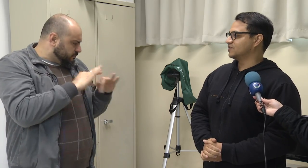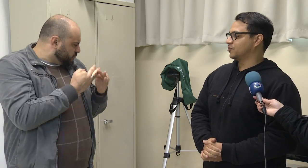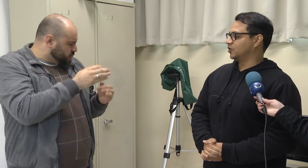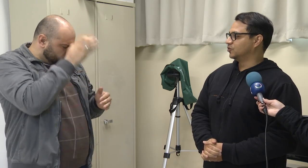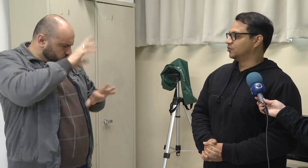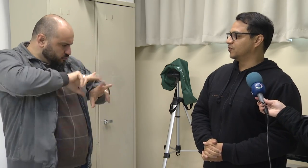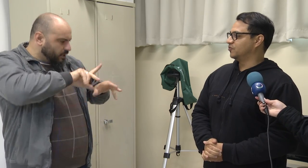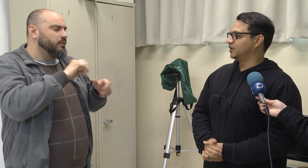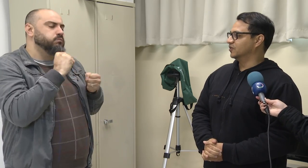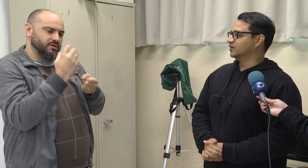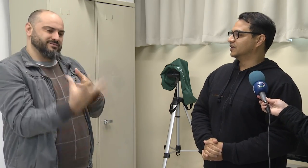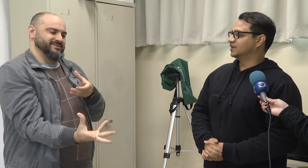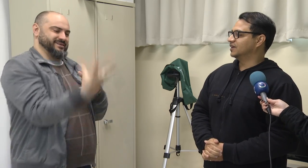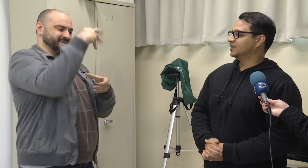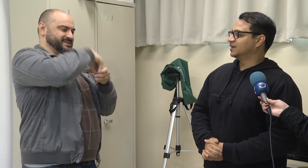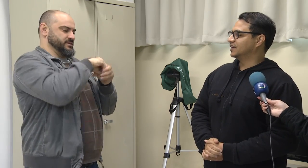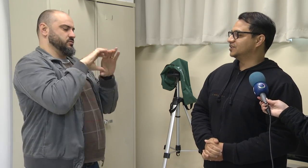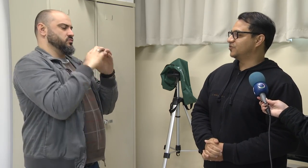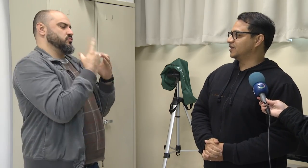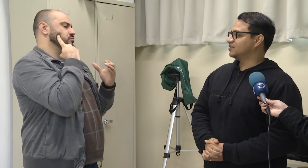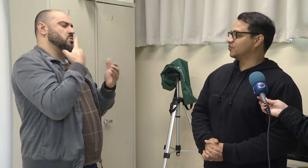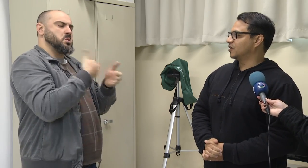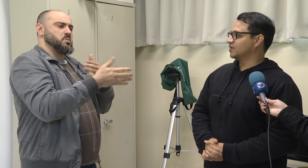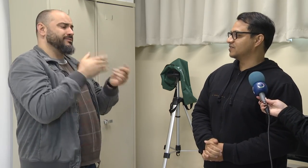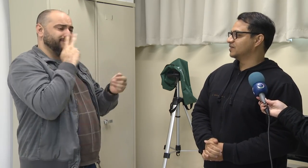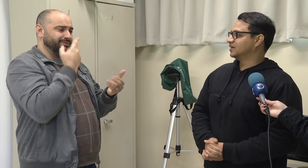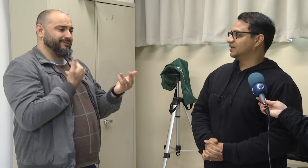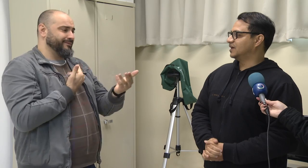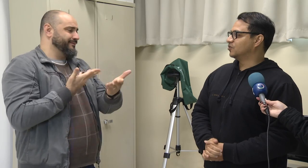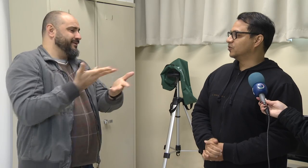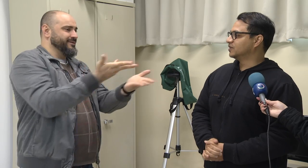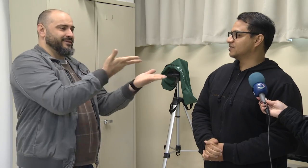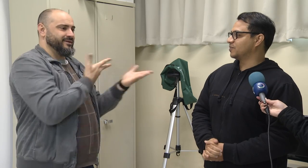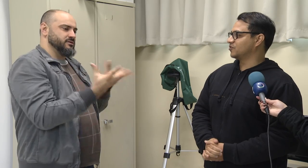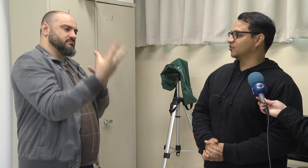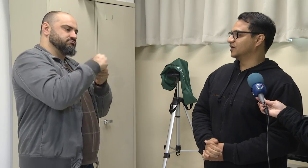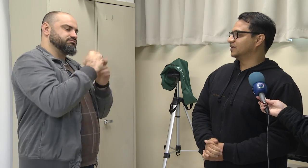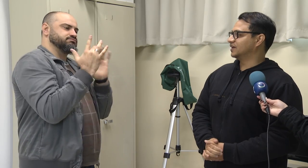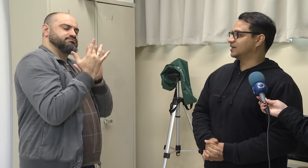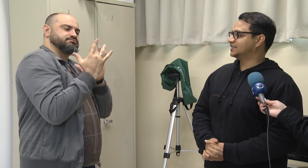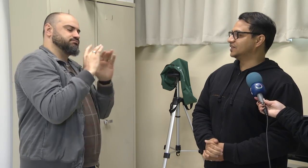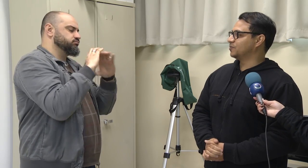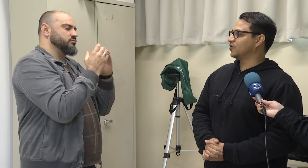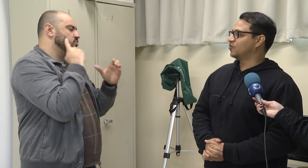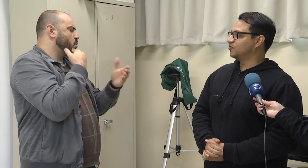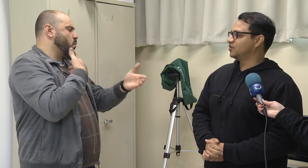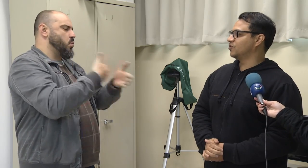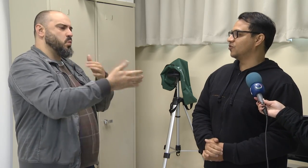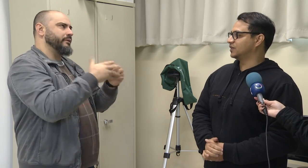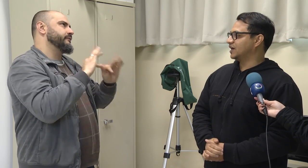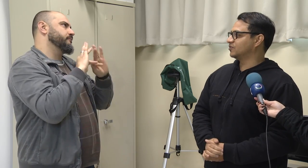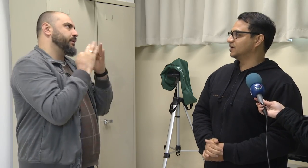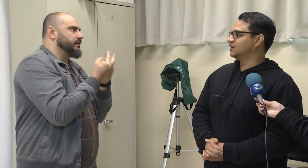criança para o aluno para o filho né é diferentes formas né incluindo essa pessoa né trazendo para o convívio contato né